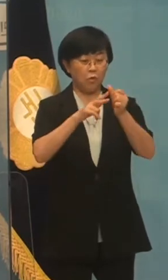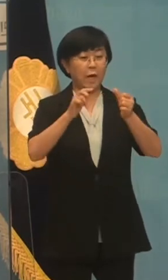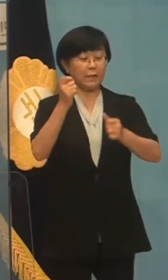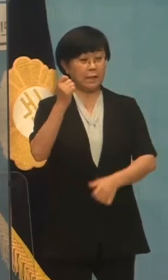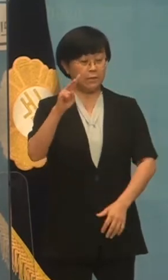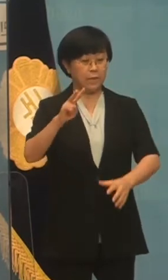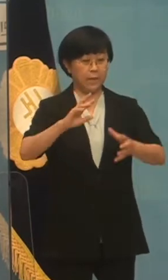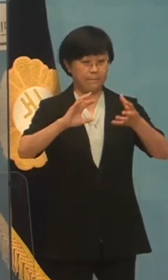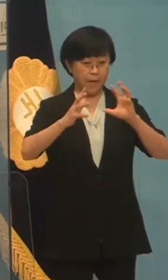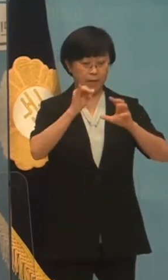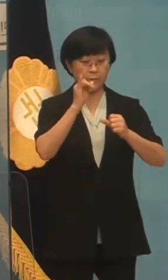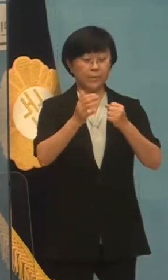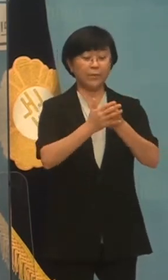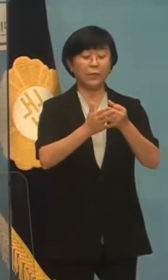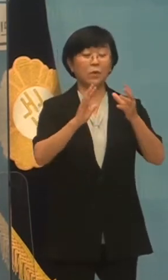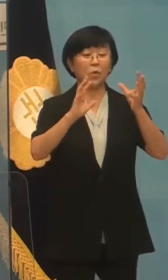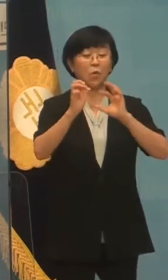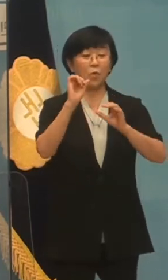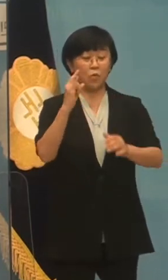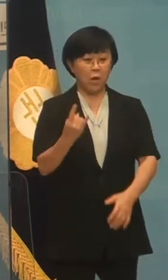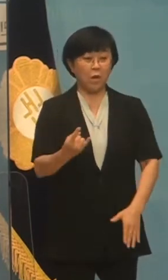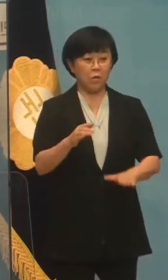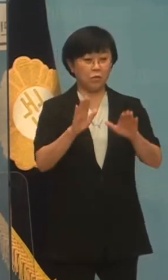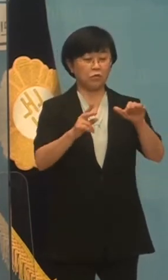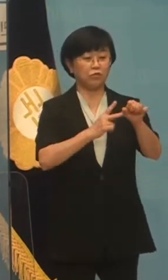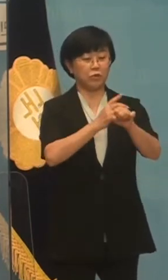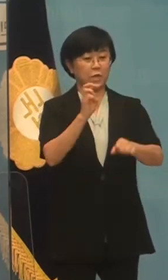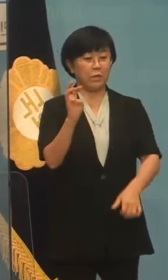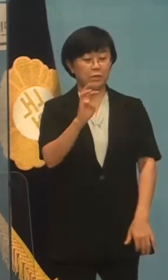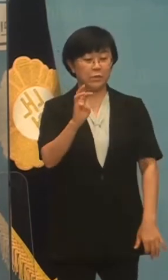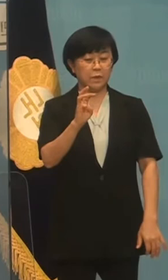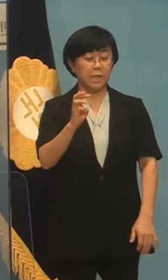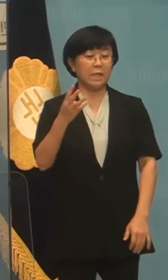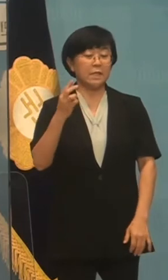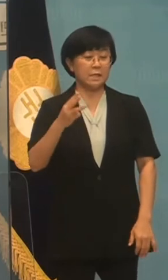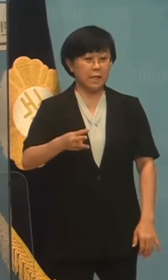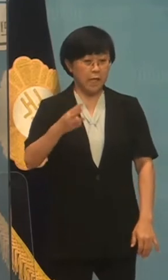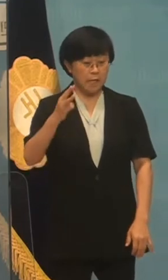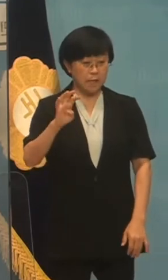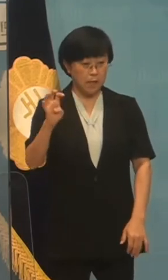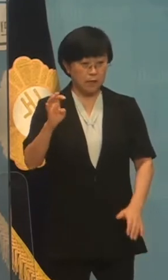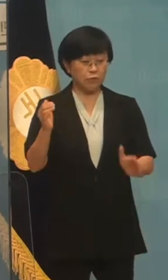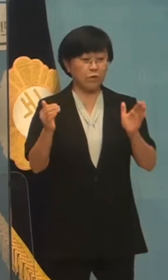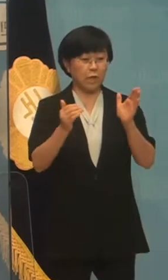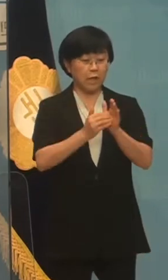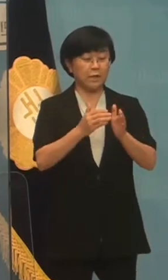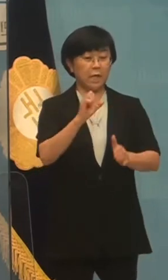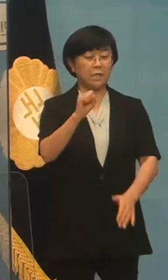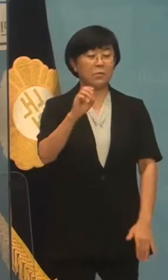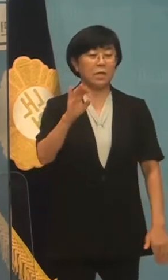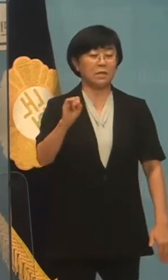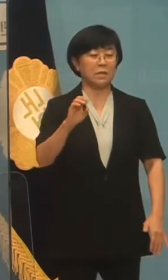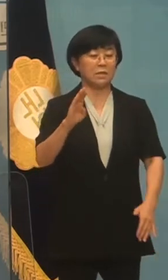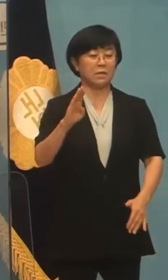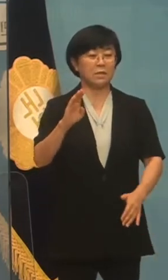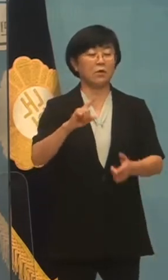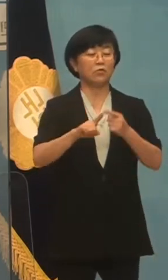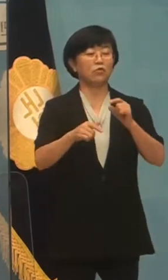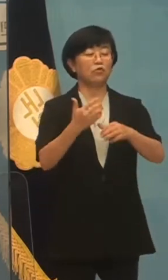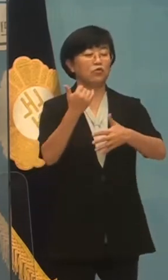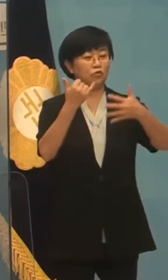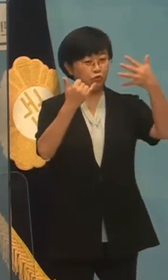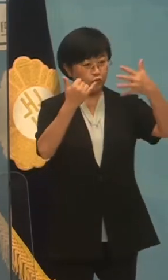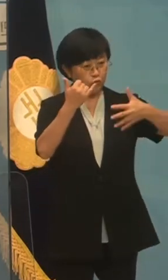됩니다. 토론회는 오늘 오후 2시 30분부터 3시 40분까지 SBS의 방송 채널과